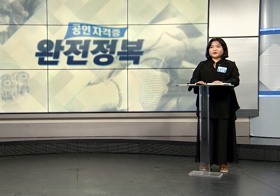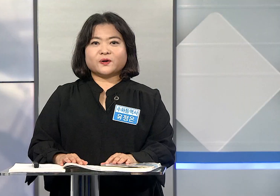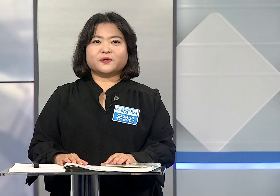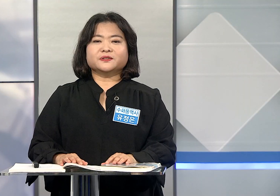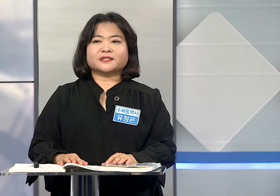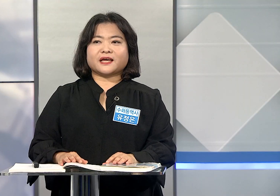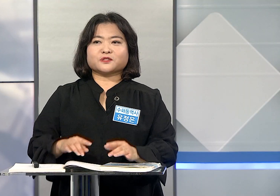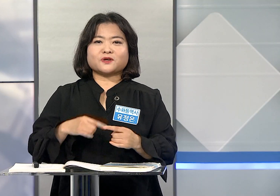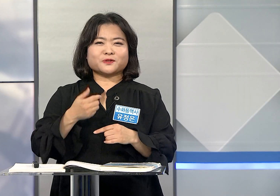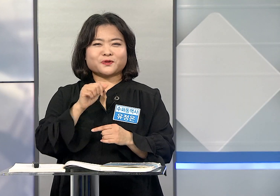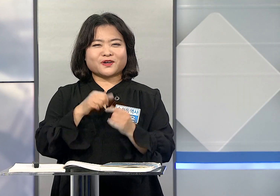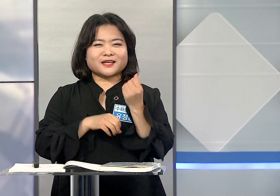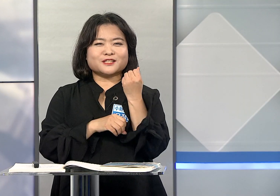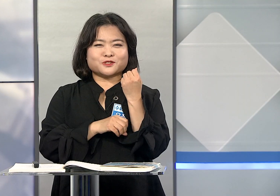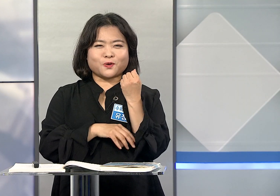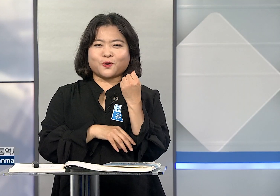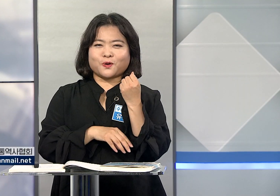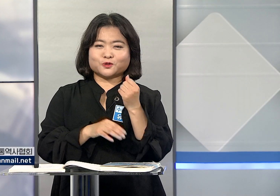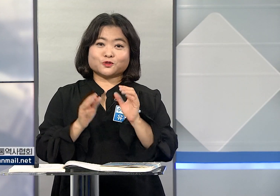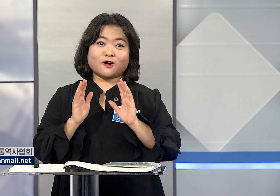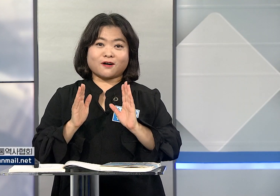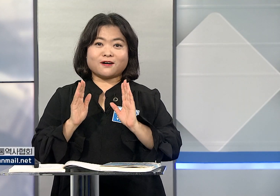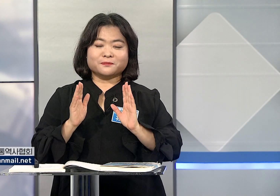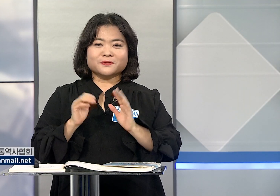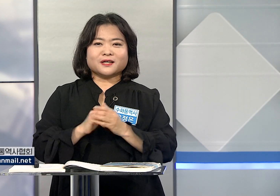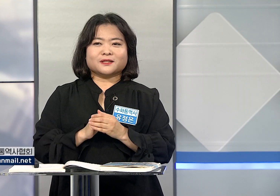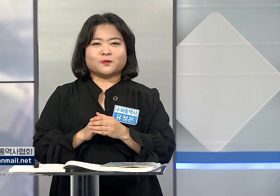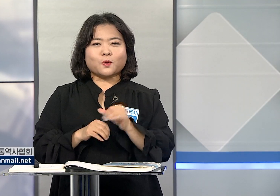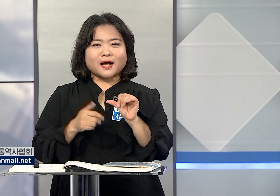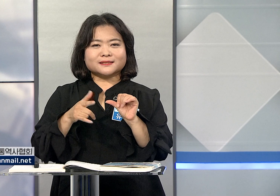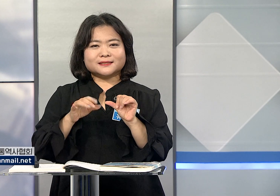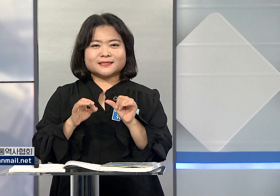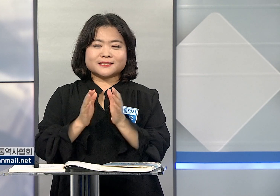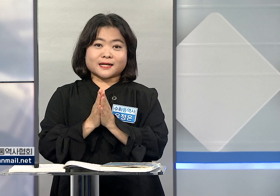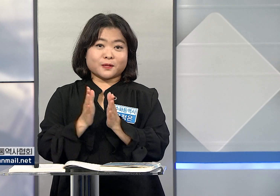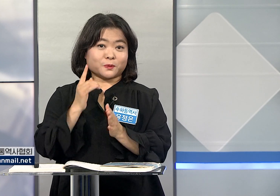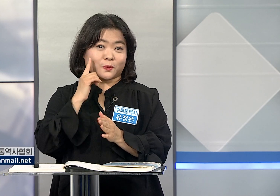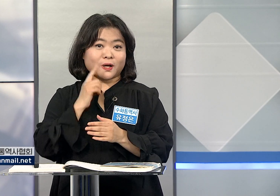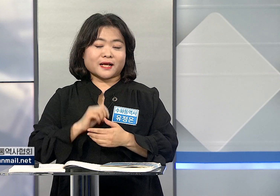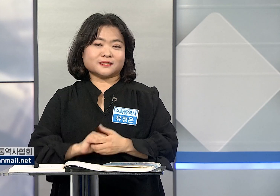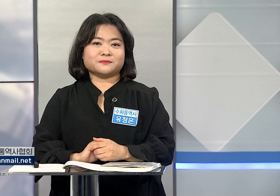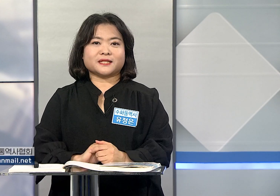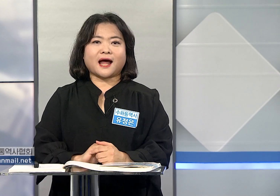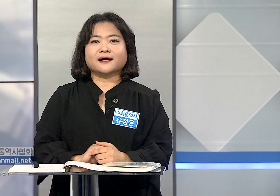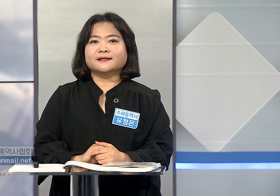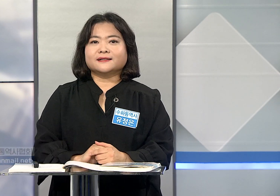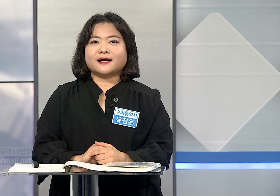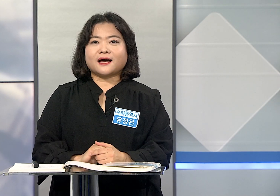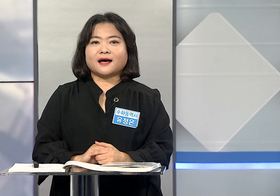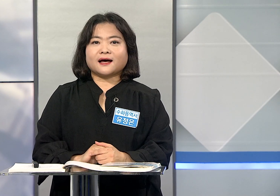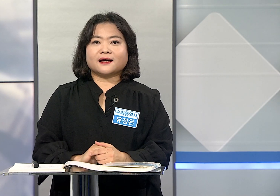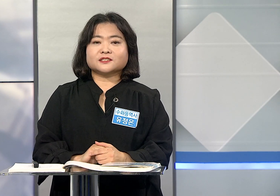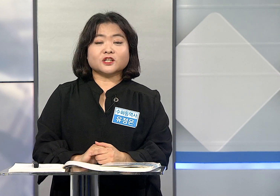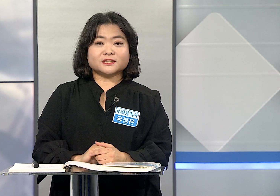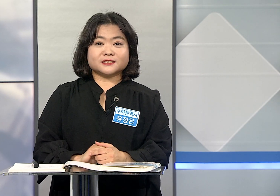안녕하세요. 예, 수화통역의 기초 수업 5강을 시작해 보도록 하겠습니다. 저희들